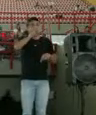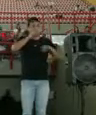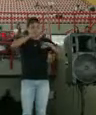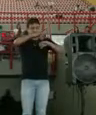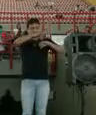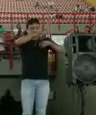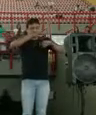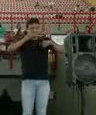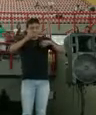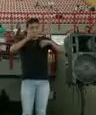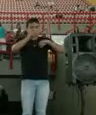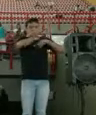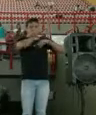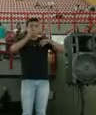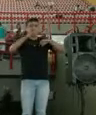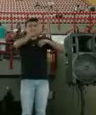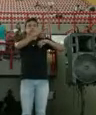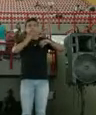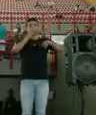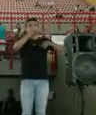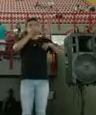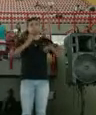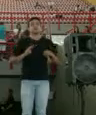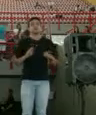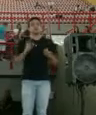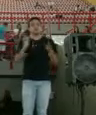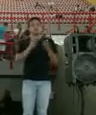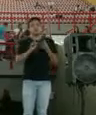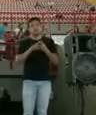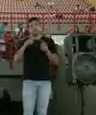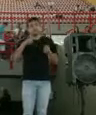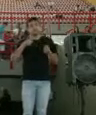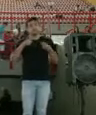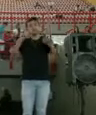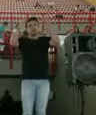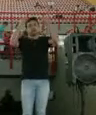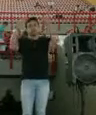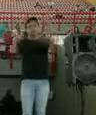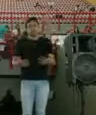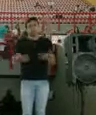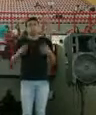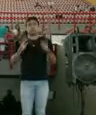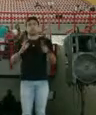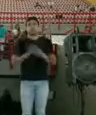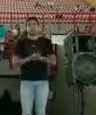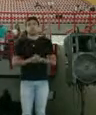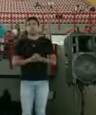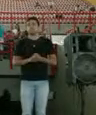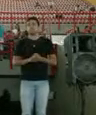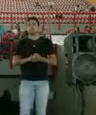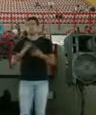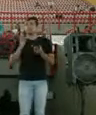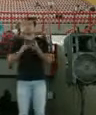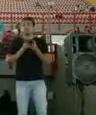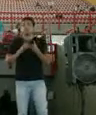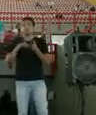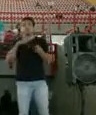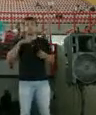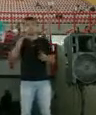tem as toxinas mais concentradas. Até aproveito a situação para explicar para ti uma coisa. Tomar